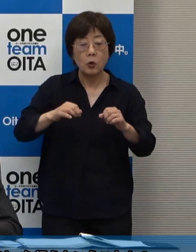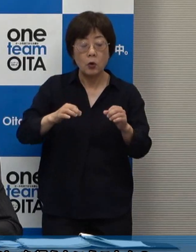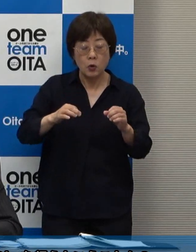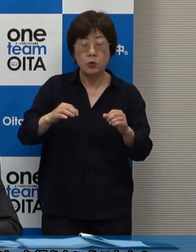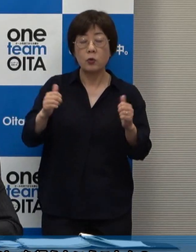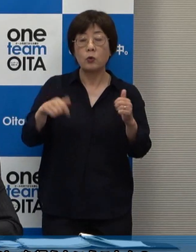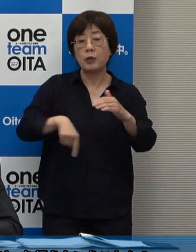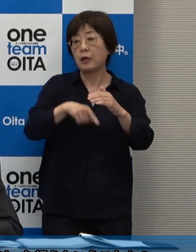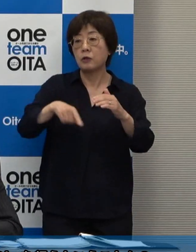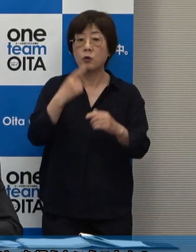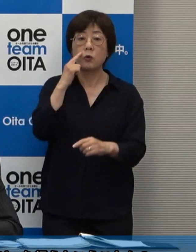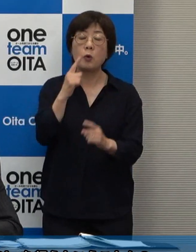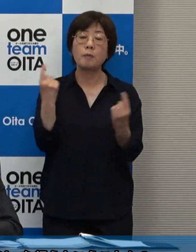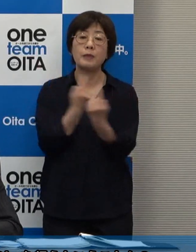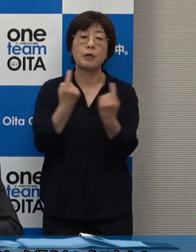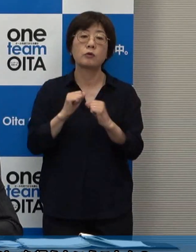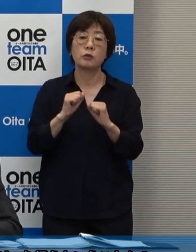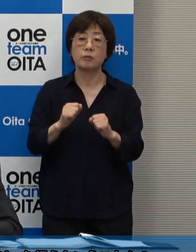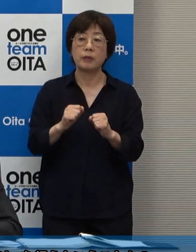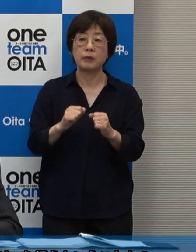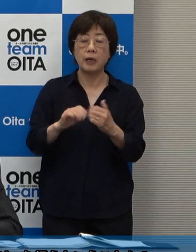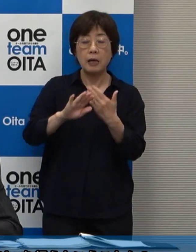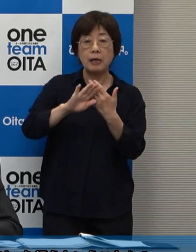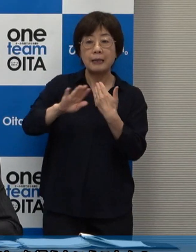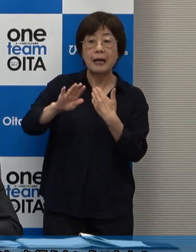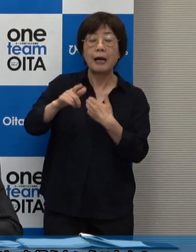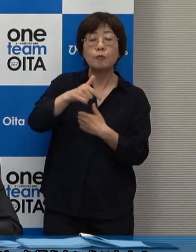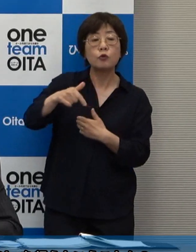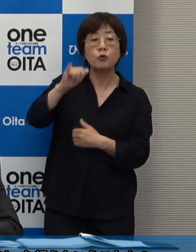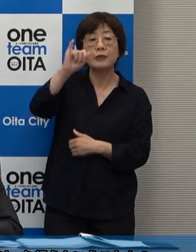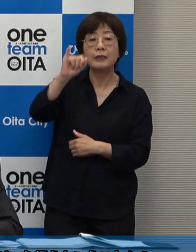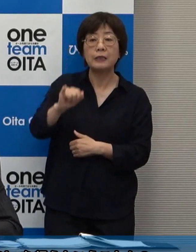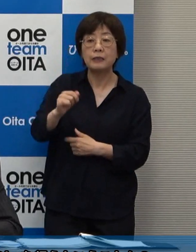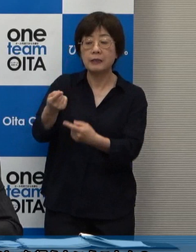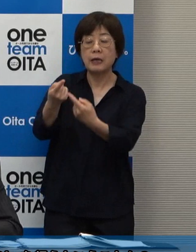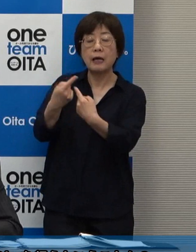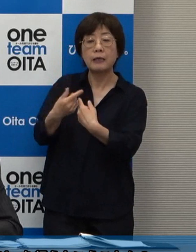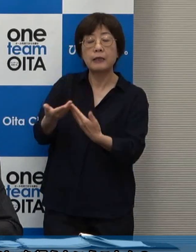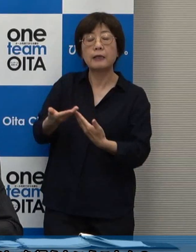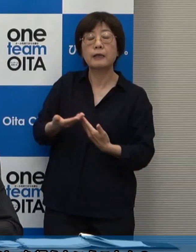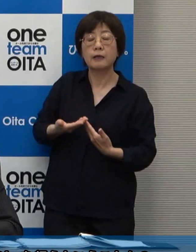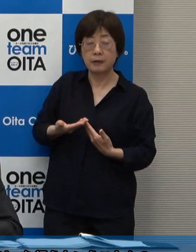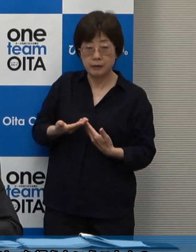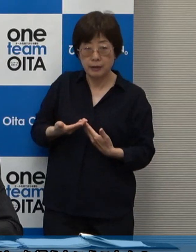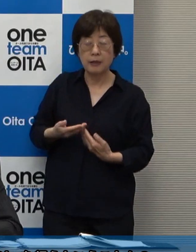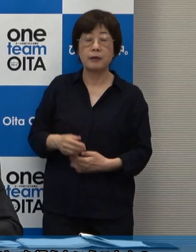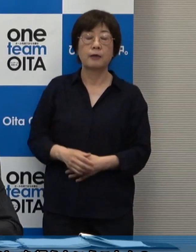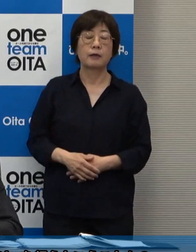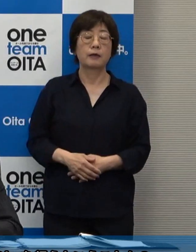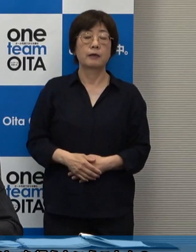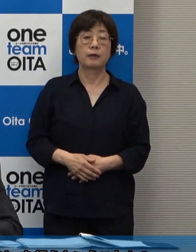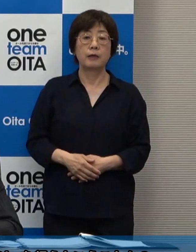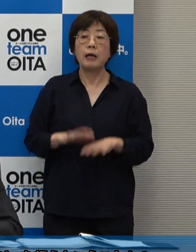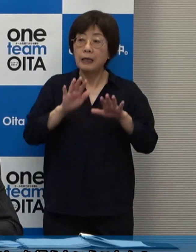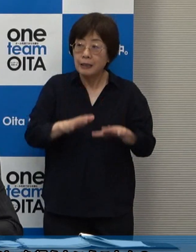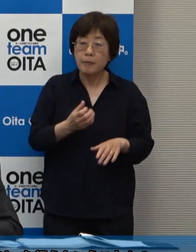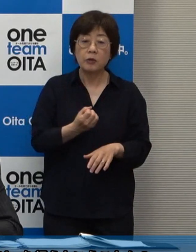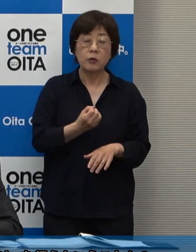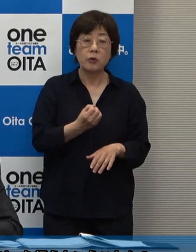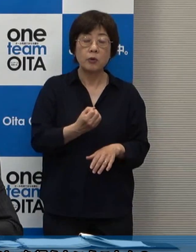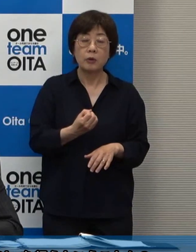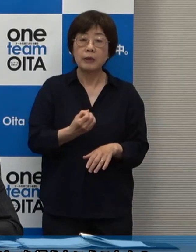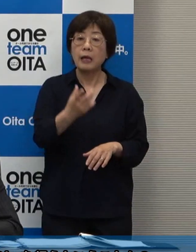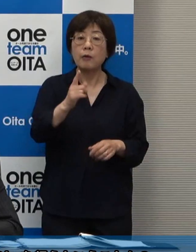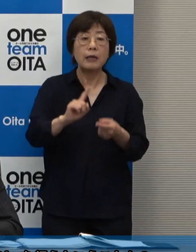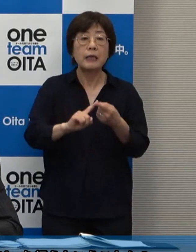と。それから外部委員の方を入ってもらってですね、割と厳しく、もう時代に合わない、あるい